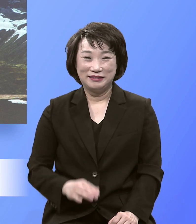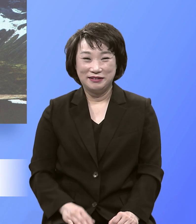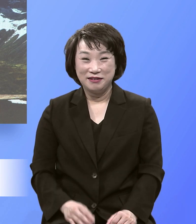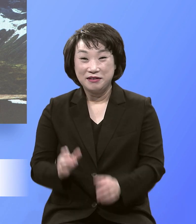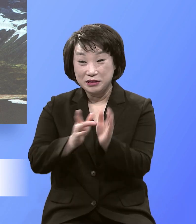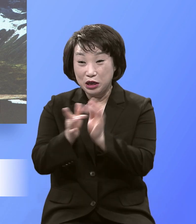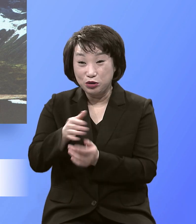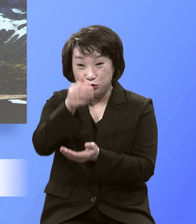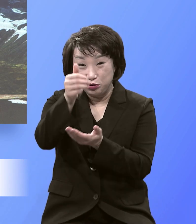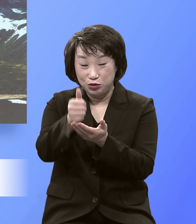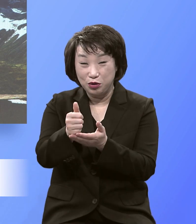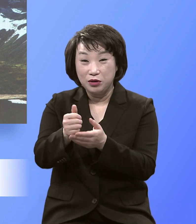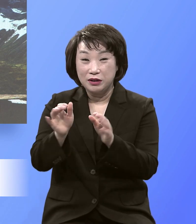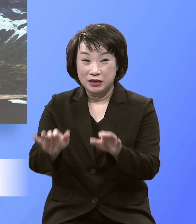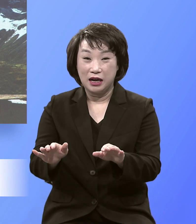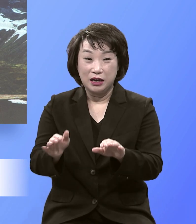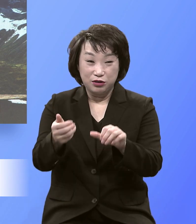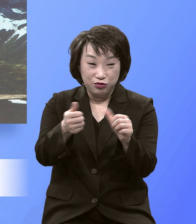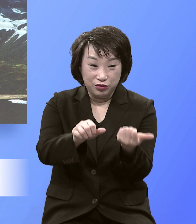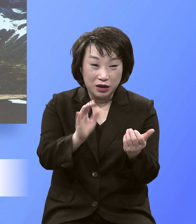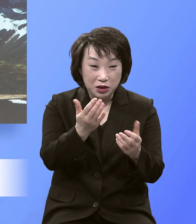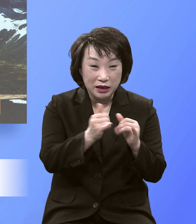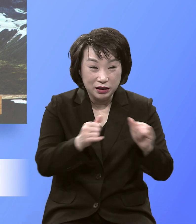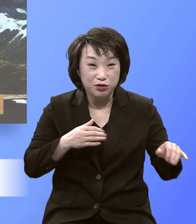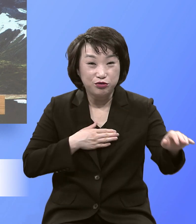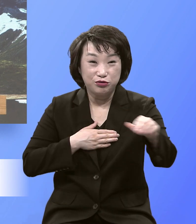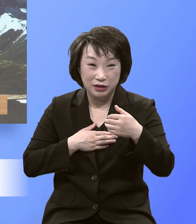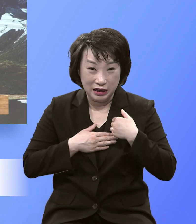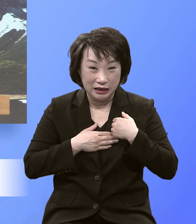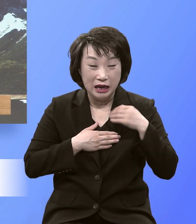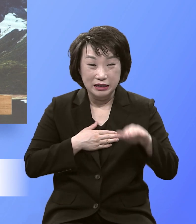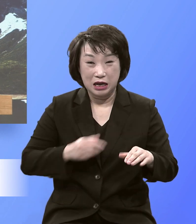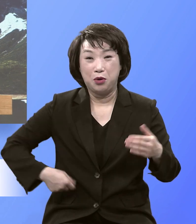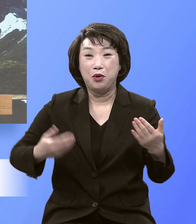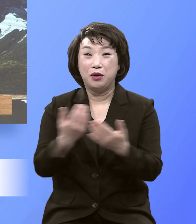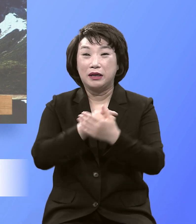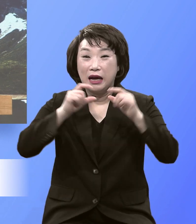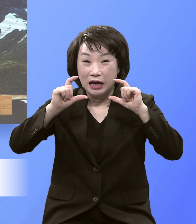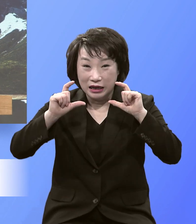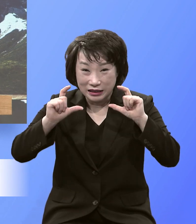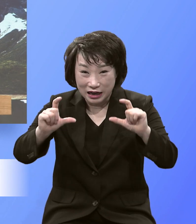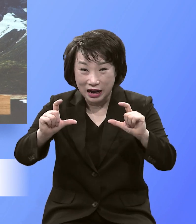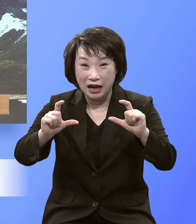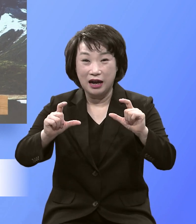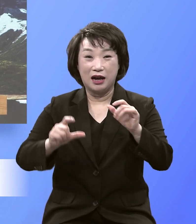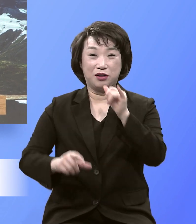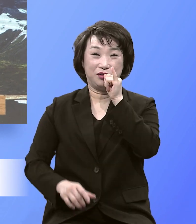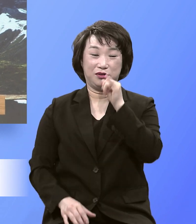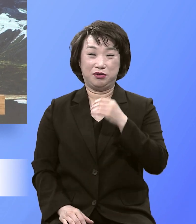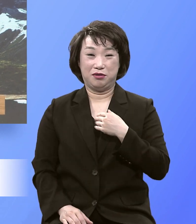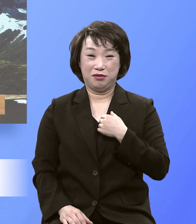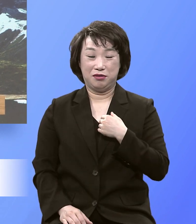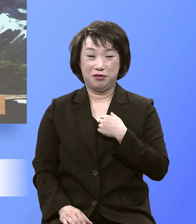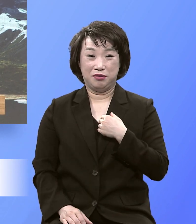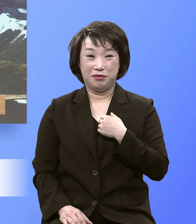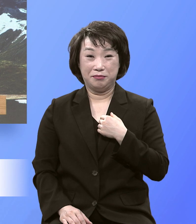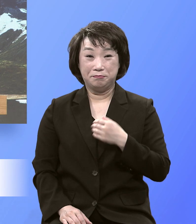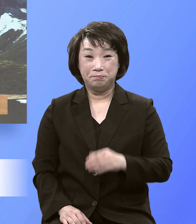예수 그리스도는 죽게 된 인류에게 회개하라 라고